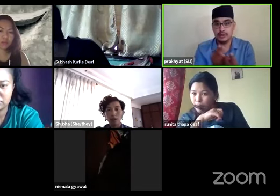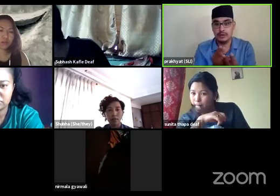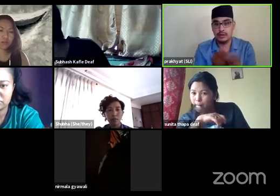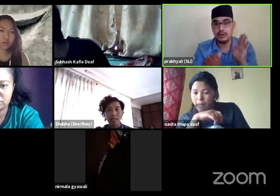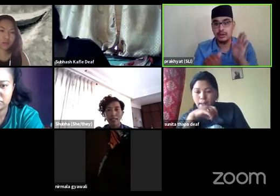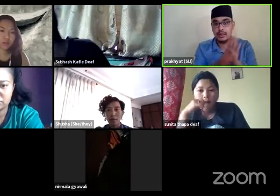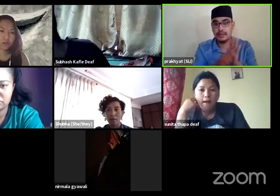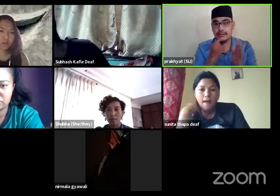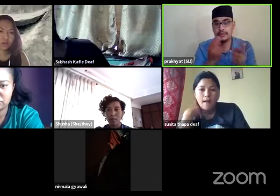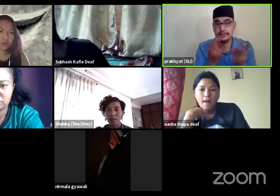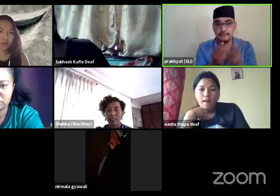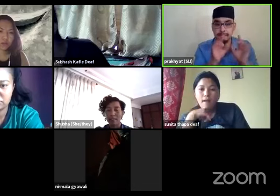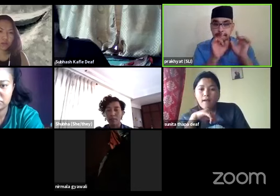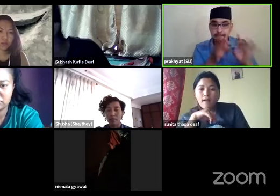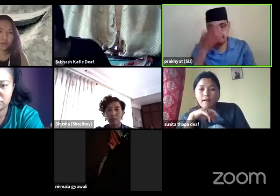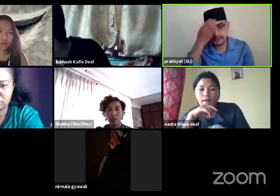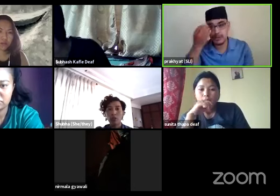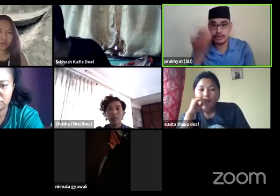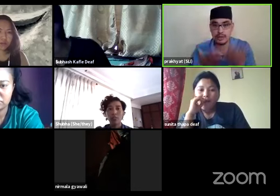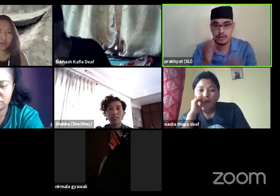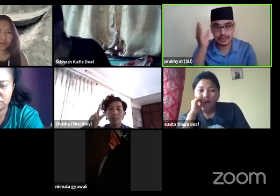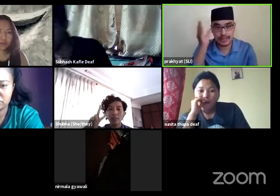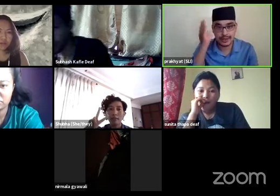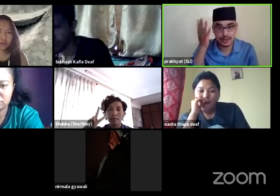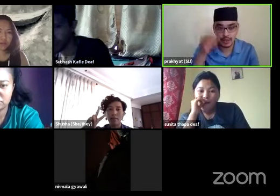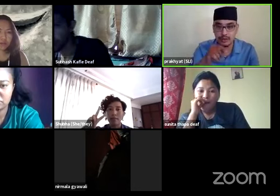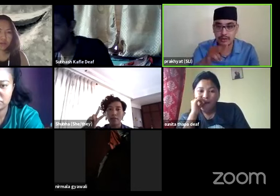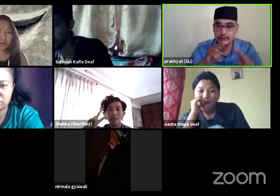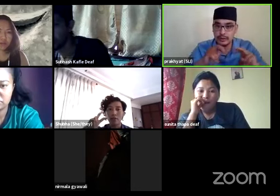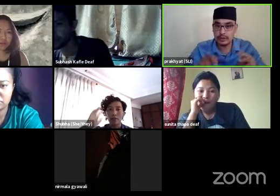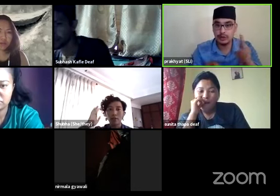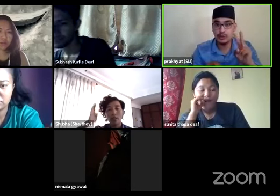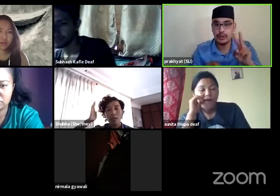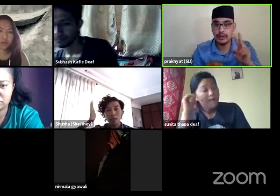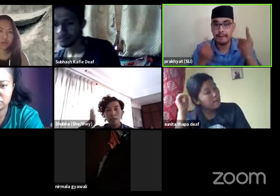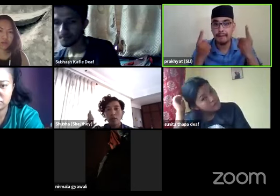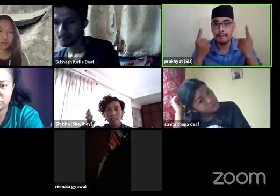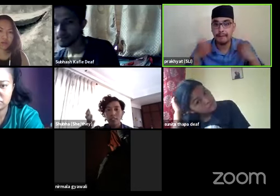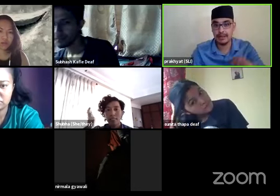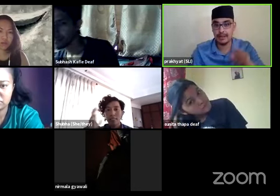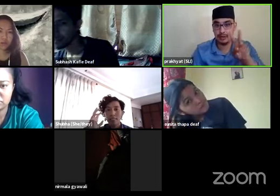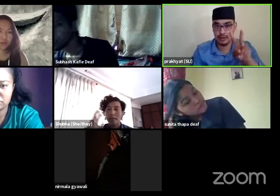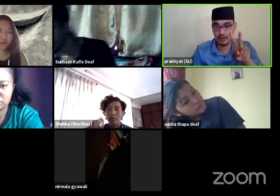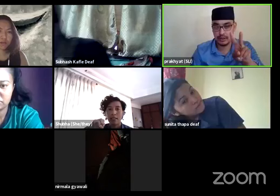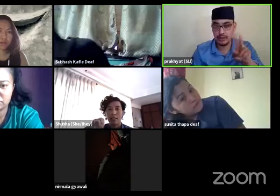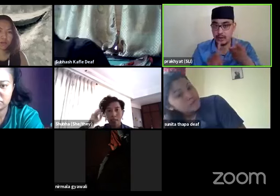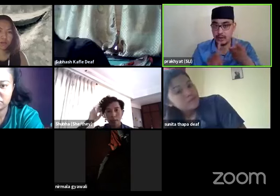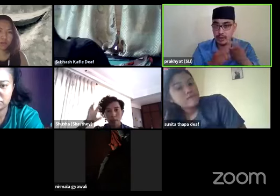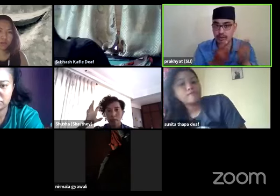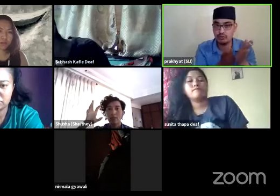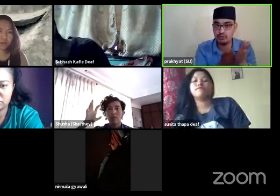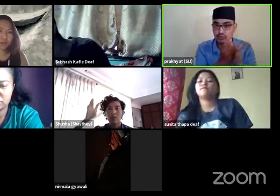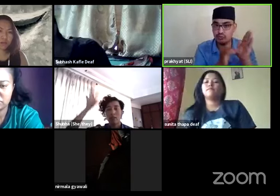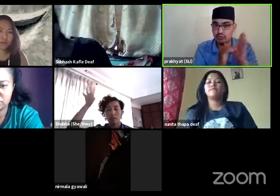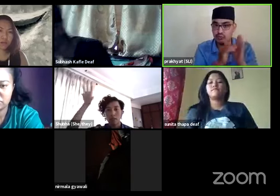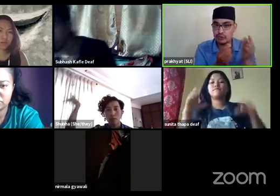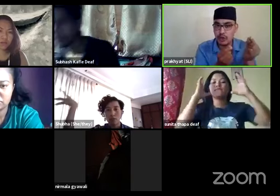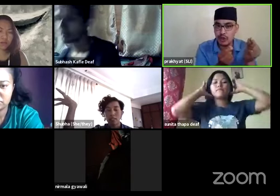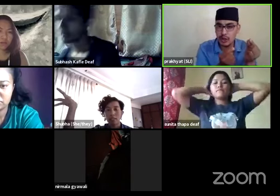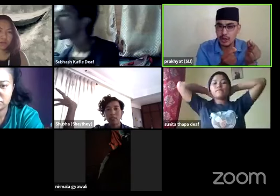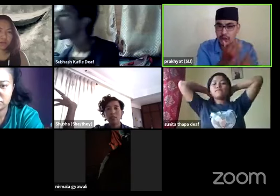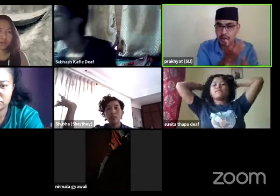मैले भन्न छुट्याएँ कि भन्ने मैले याद भएन तर यो अध्ययन चाहिँ दुईवटा भागमा विभाजन गरेको छ यो क्वालिटेटिभमा चाहिँ हामीले एकदम थोरै व्यक्तिहरूसँग